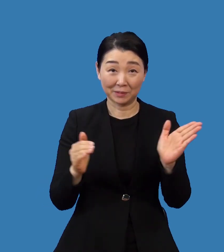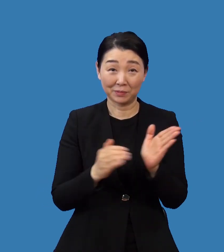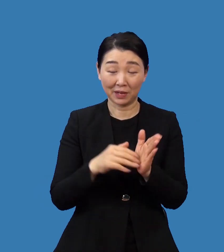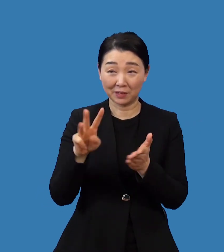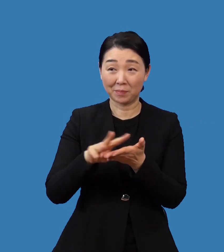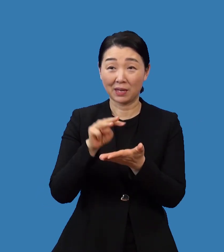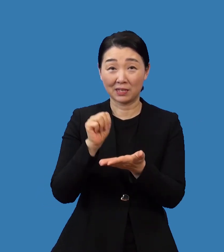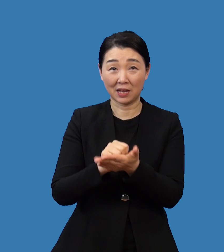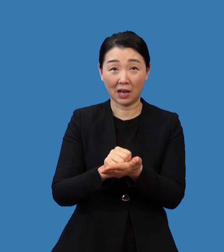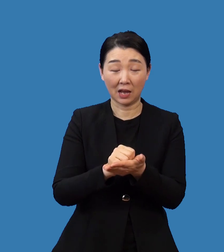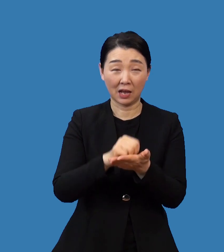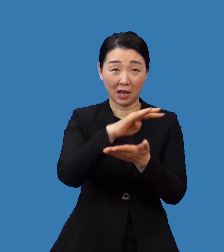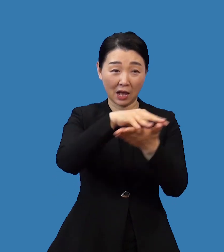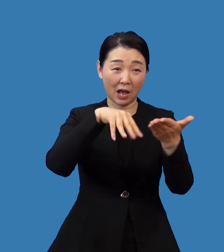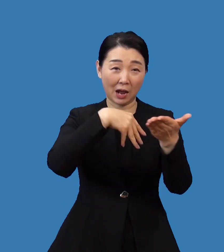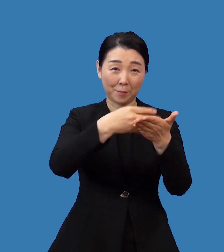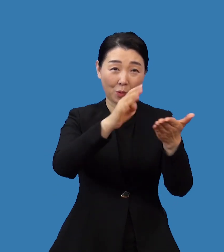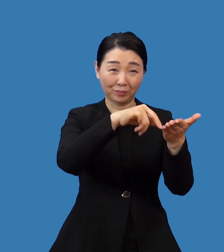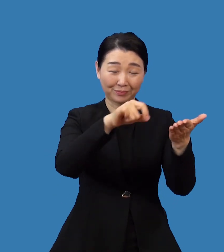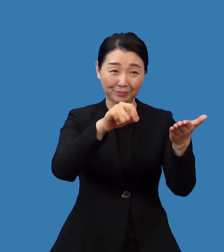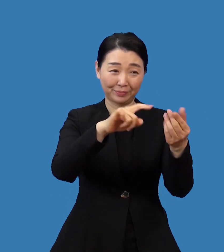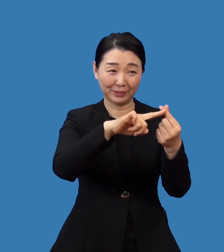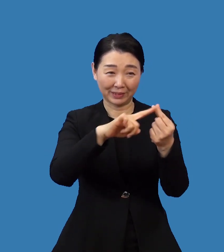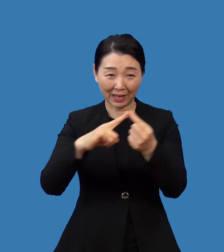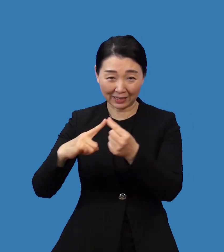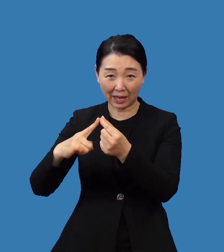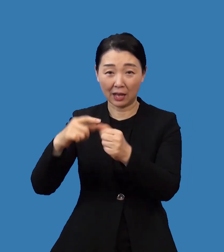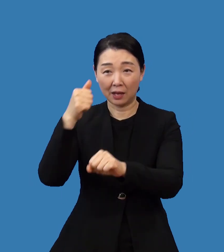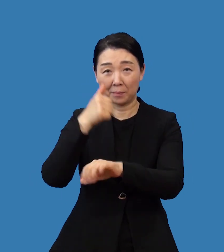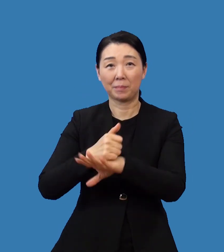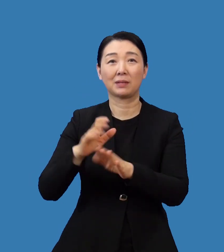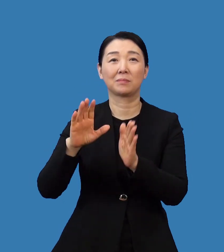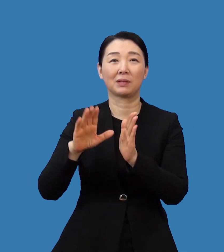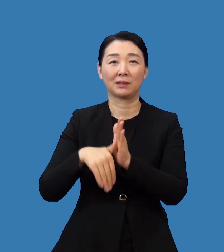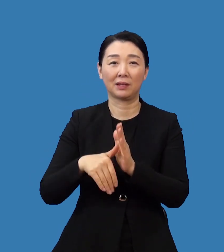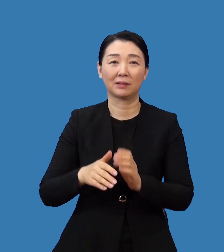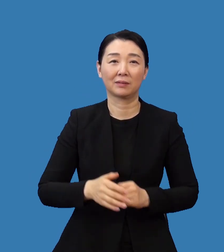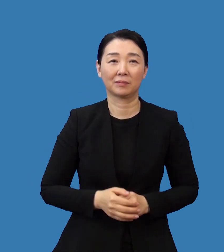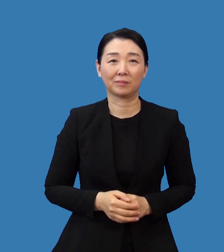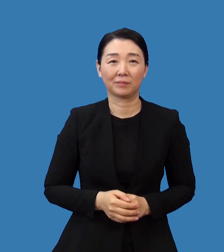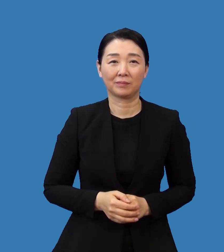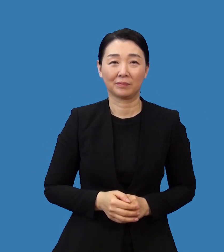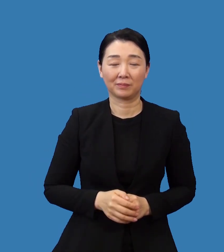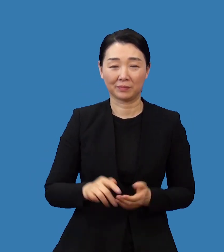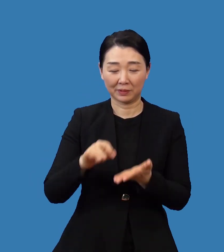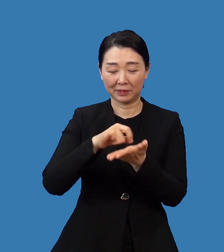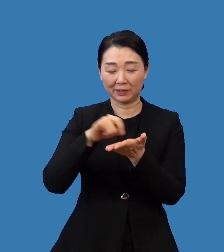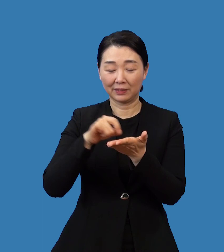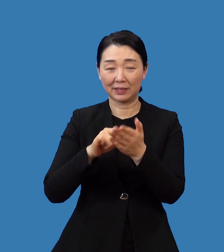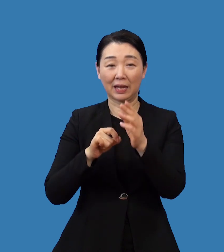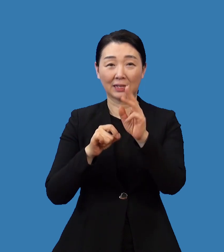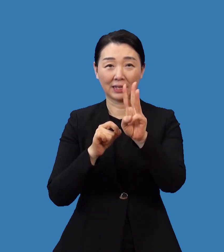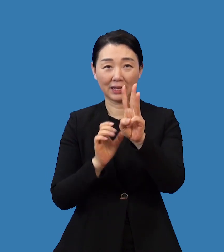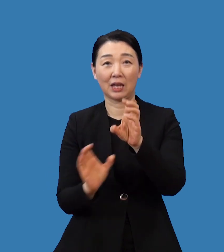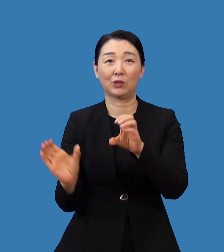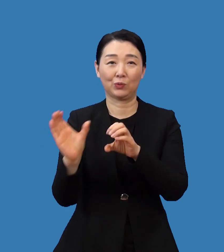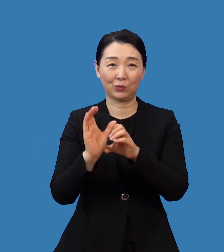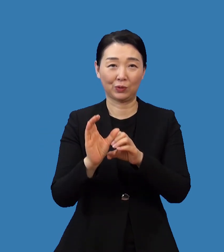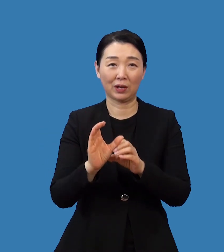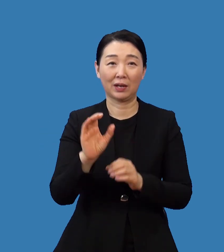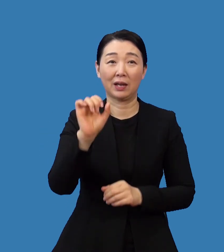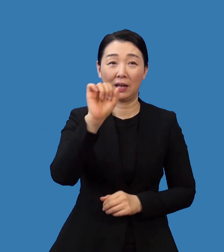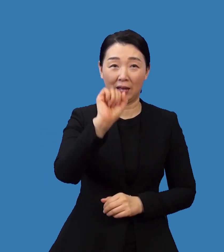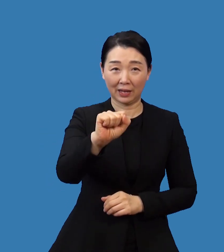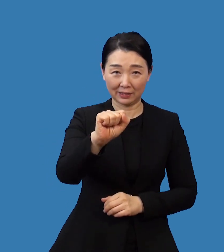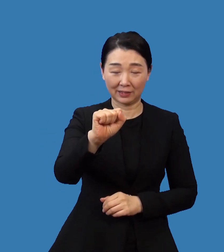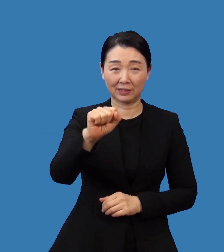메시아의 악보 가사 맨 마지막에다가 글자 3개를 더 첨부했습니다.